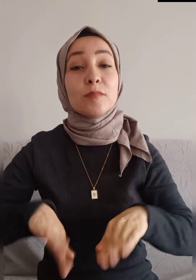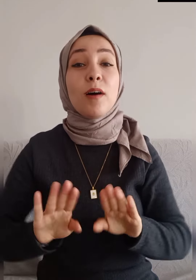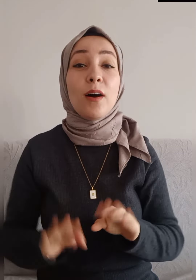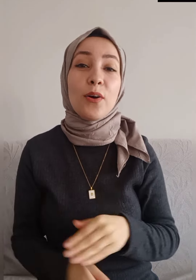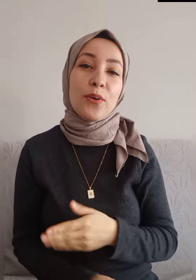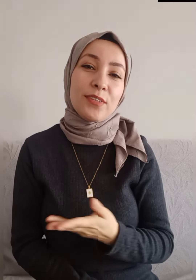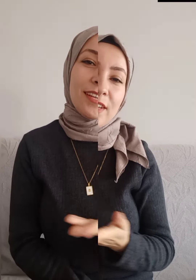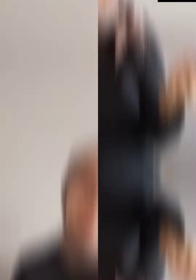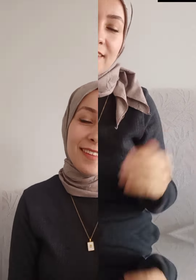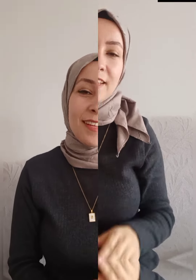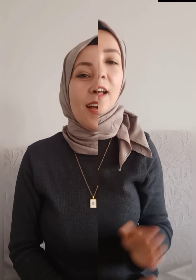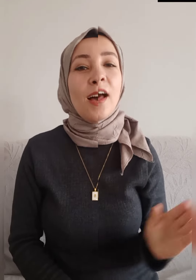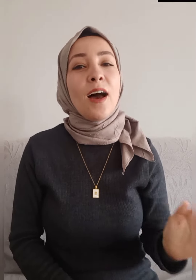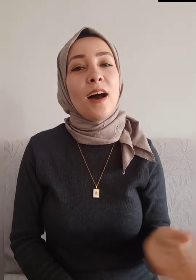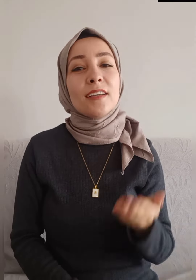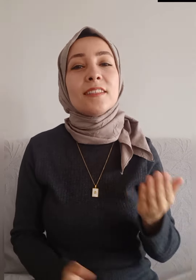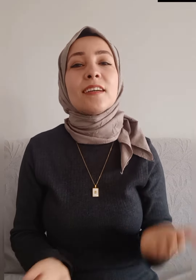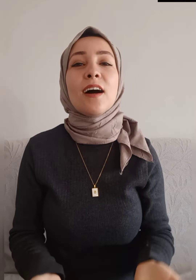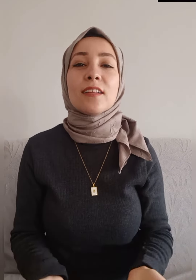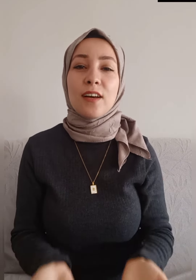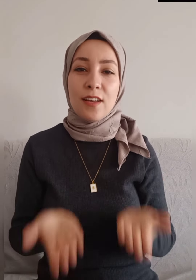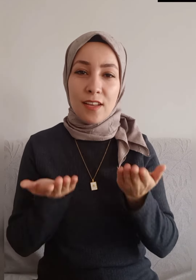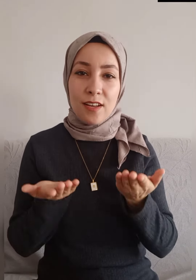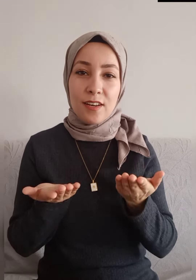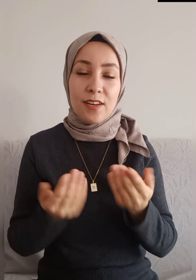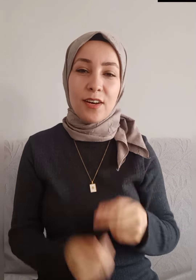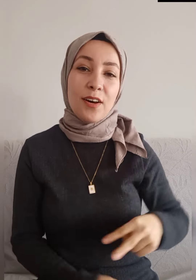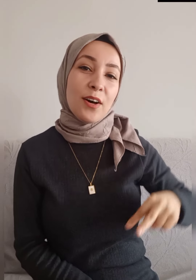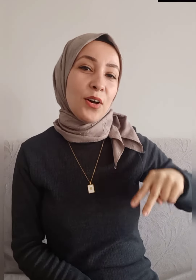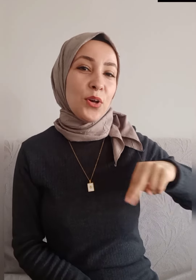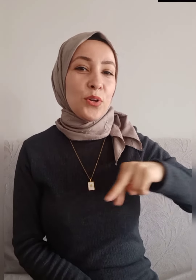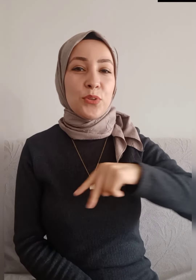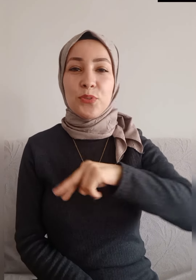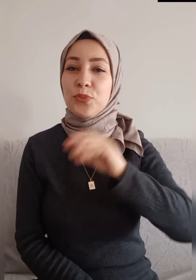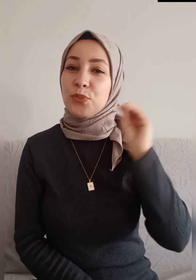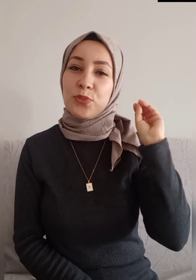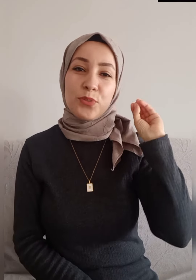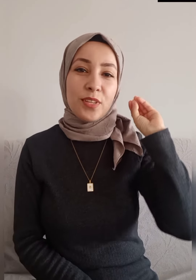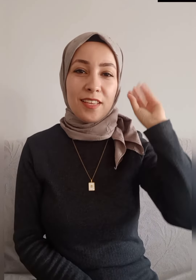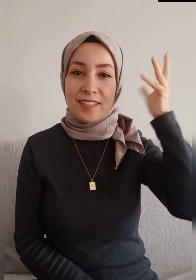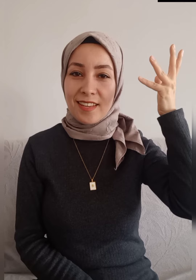öyle. Haydi kalk ayağa, yürü güneşe.